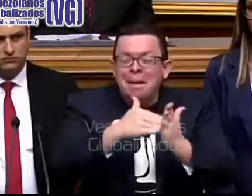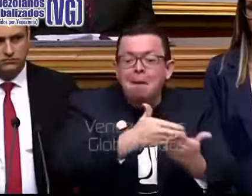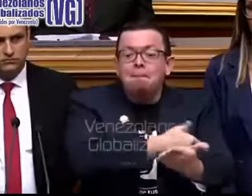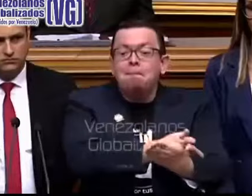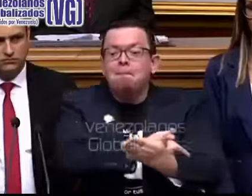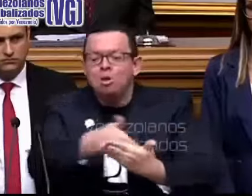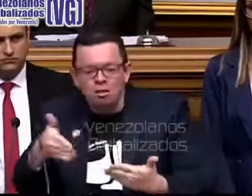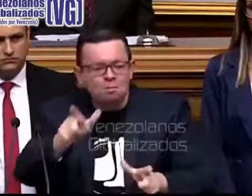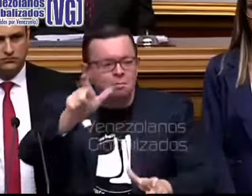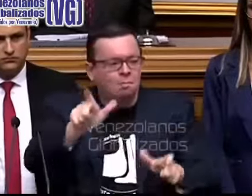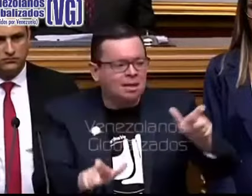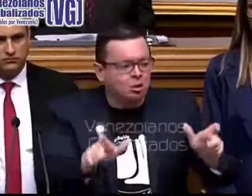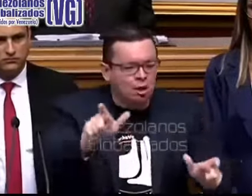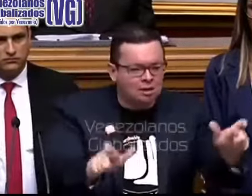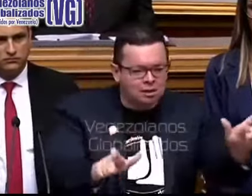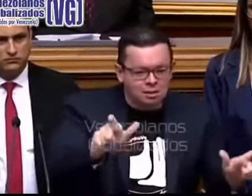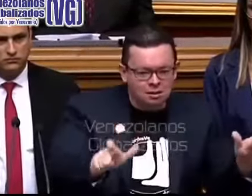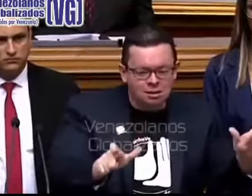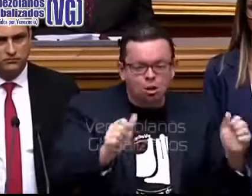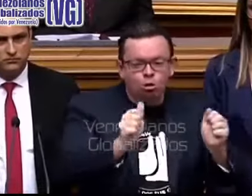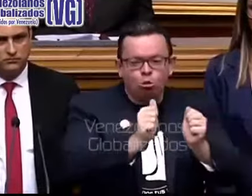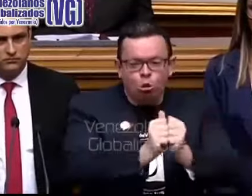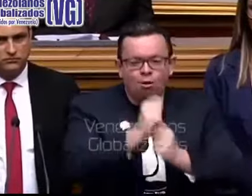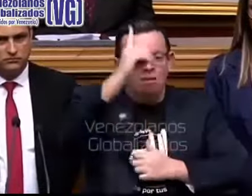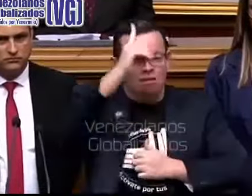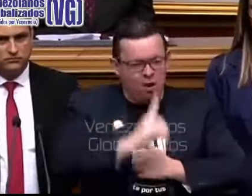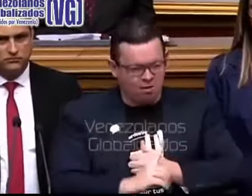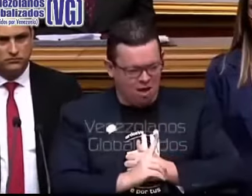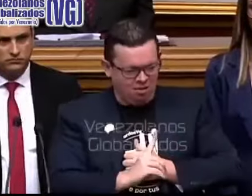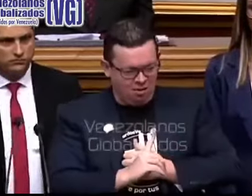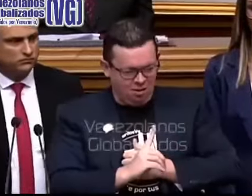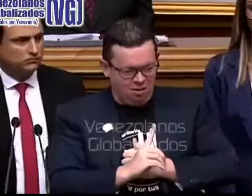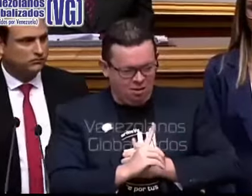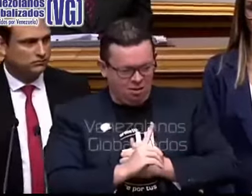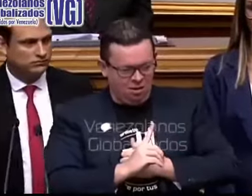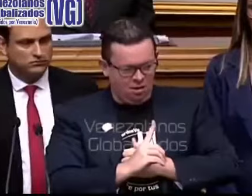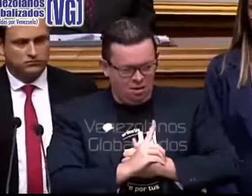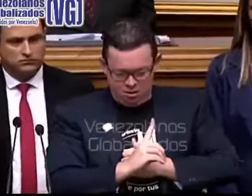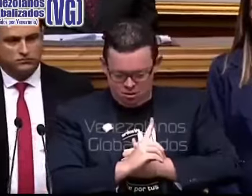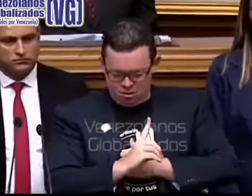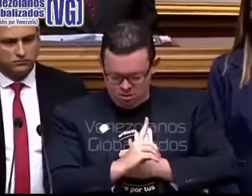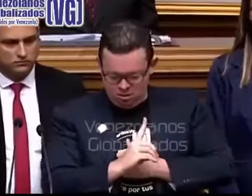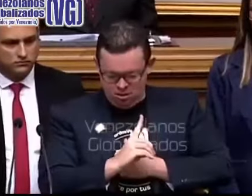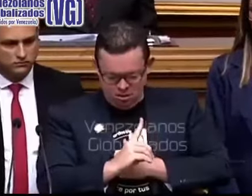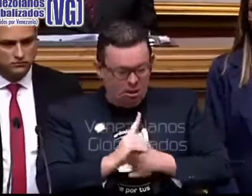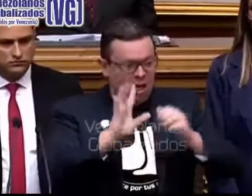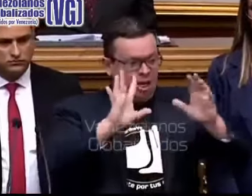En el mundo, según la Organización Mundial de la Salud, informe publicado en el año 2011, existen